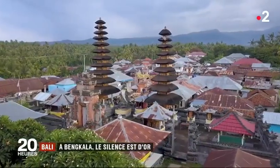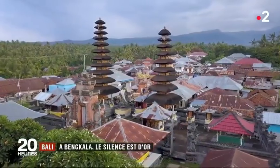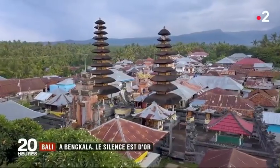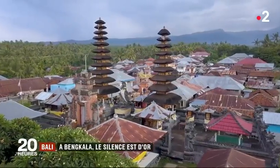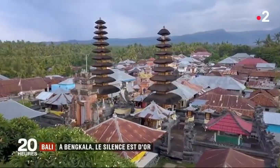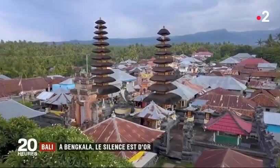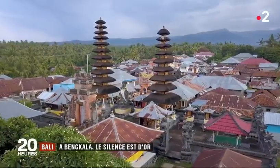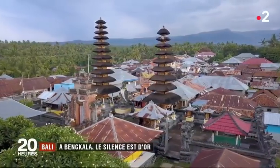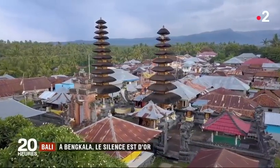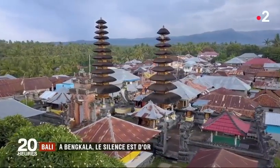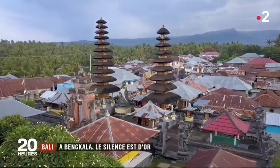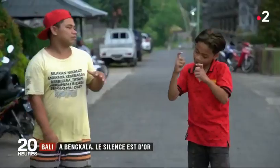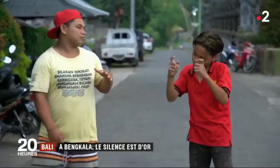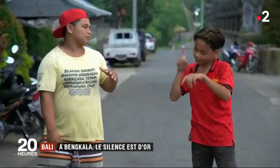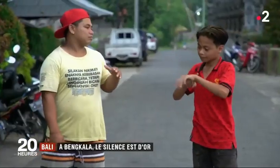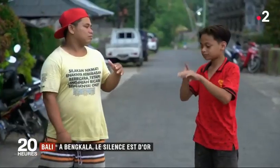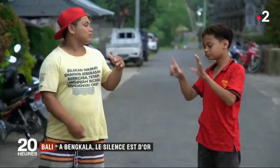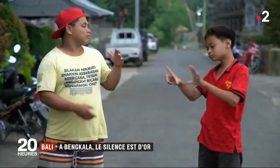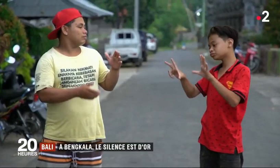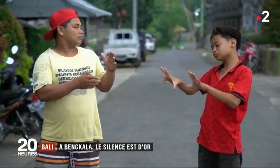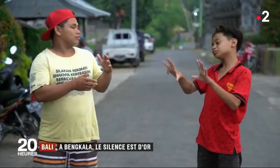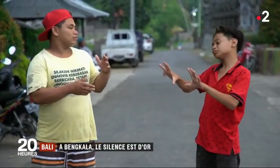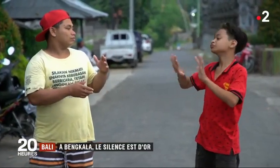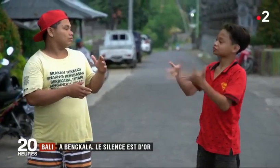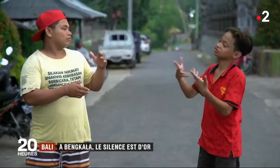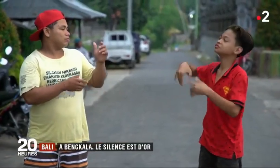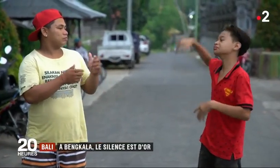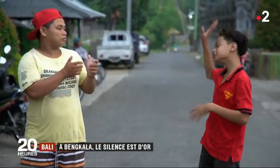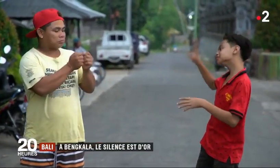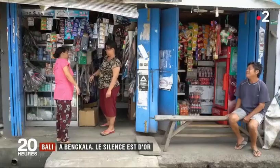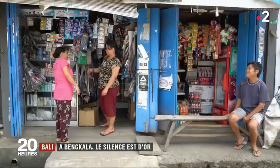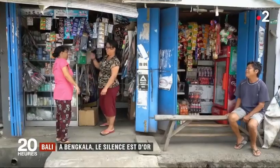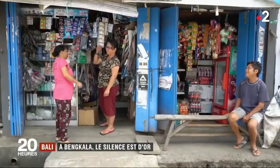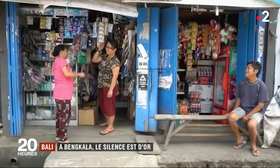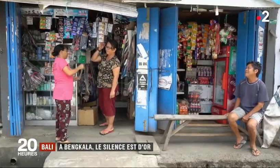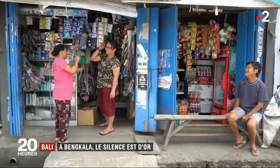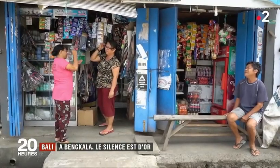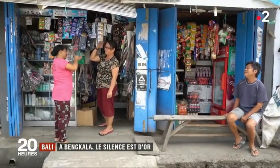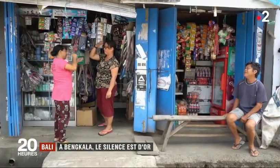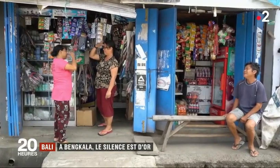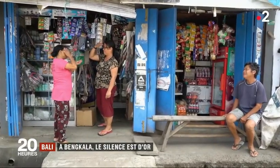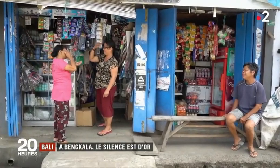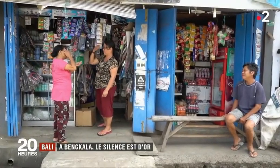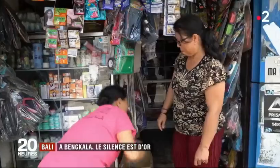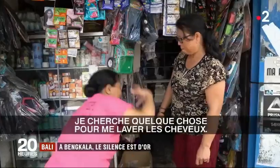Seule différence, mais de taille, 80% de la population ici parle la langue des signes.